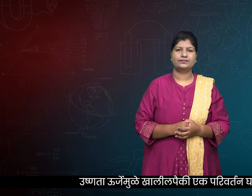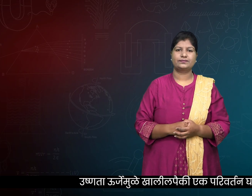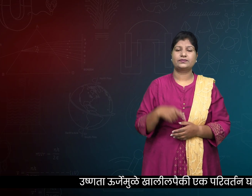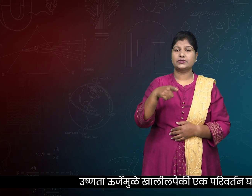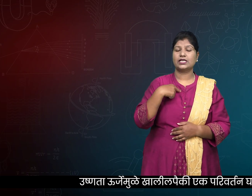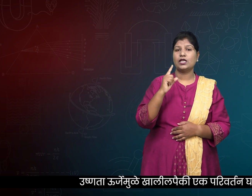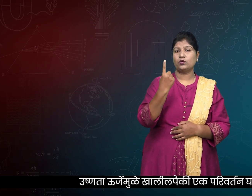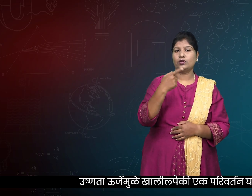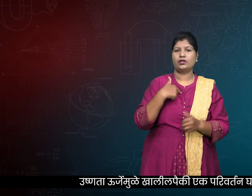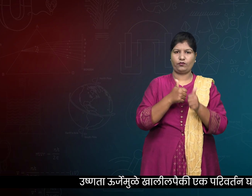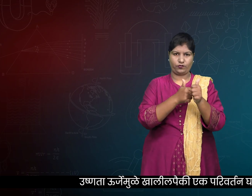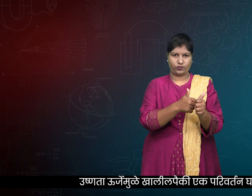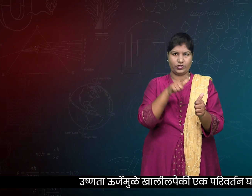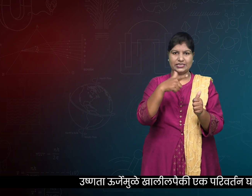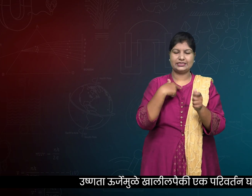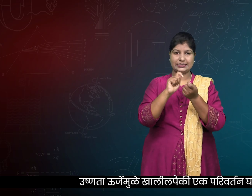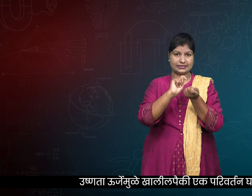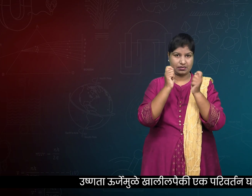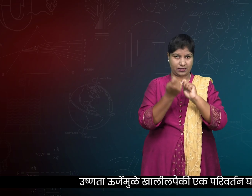उष्णता ऊर्जेमुळे खालीलपैकी एक परिवर्तन घडू शकते.